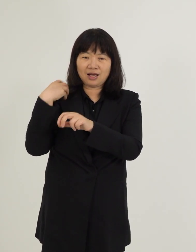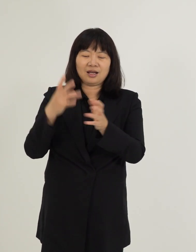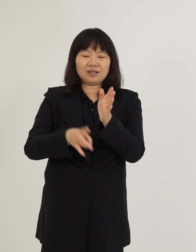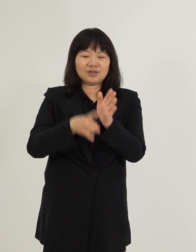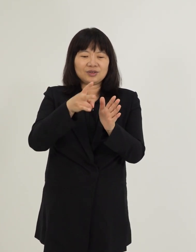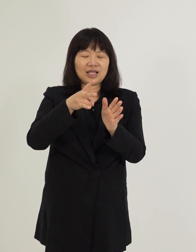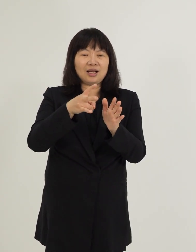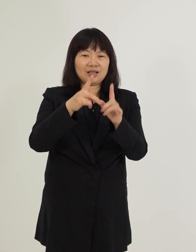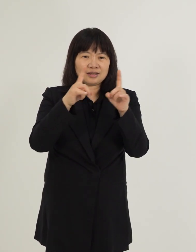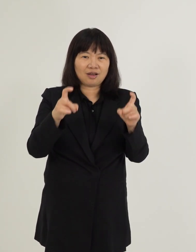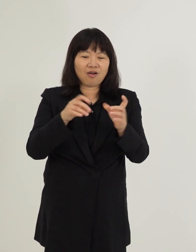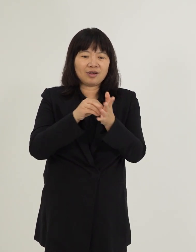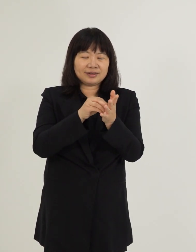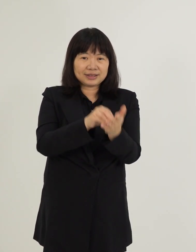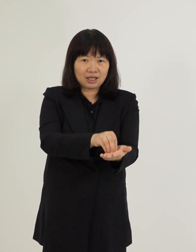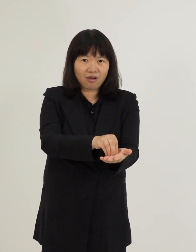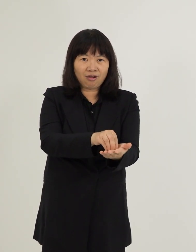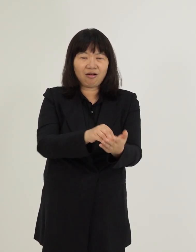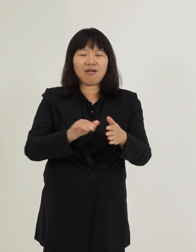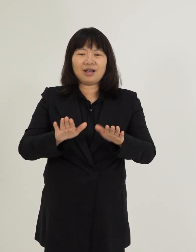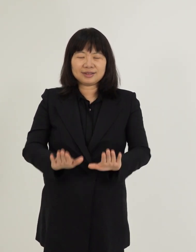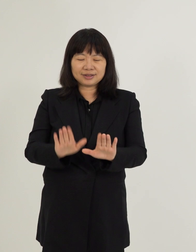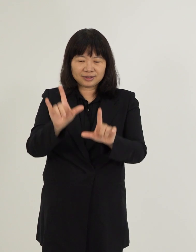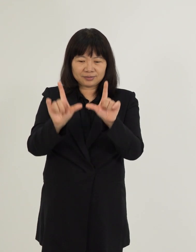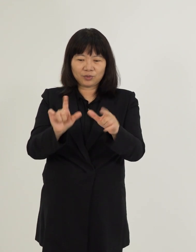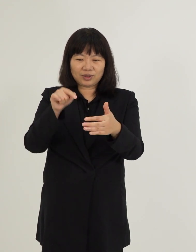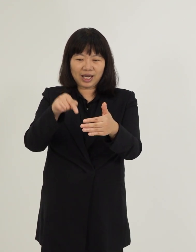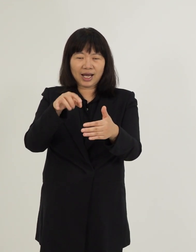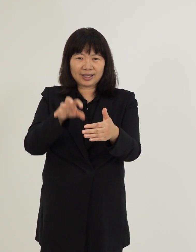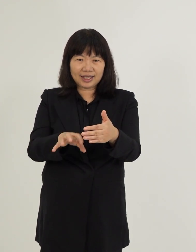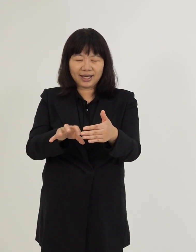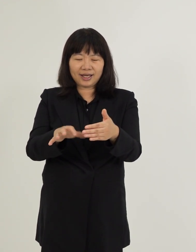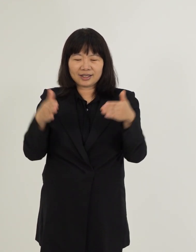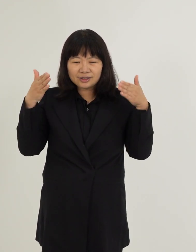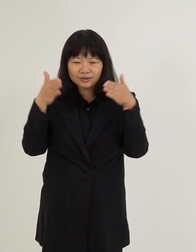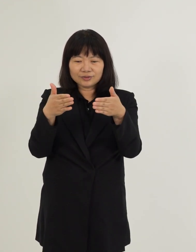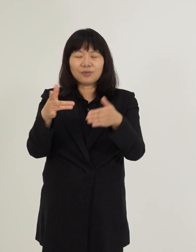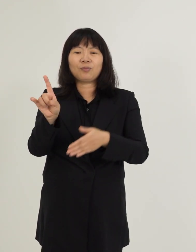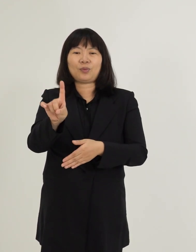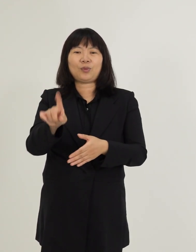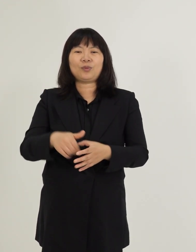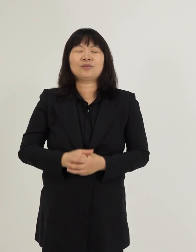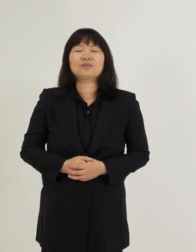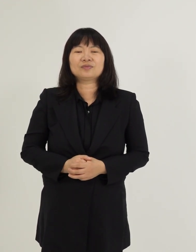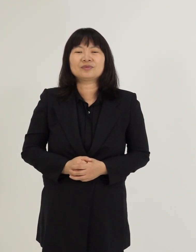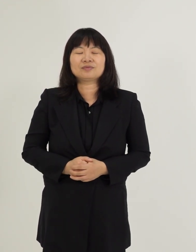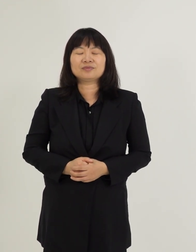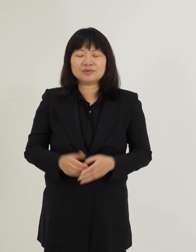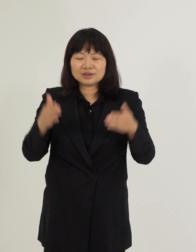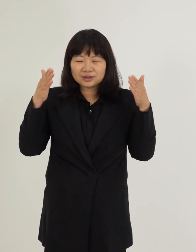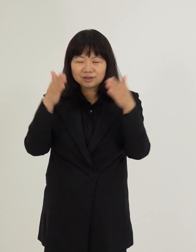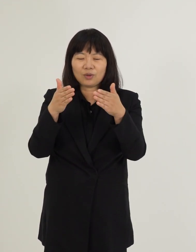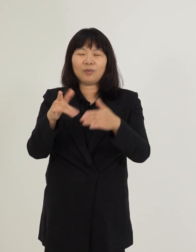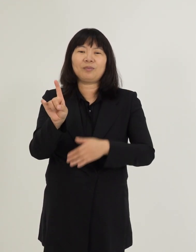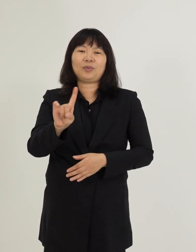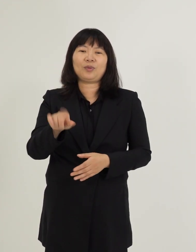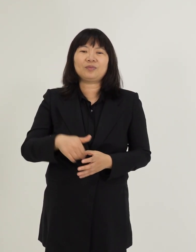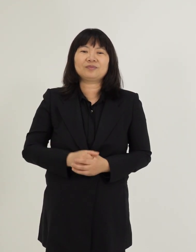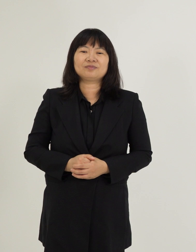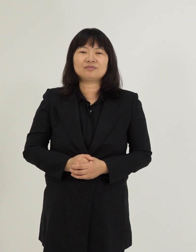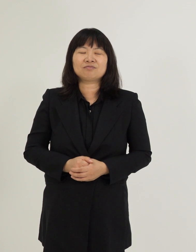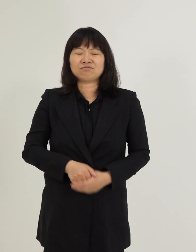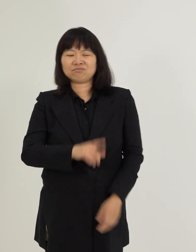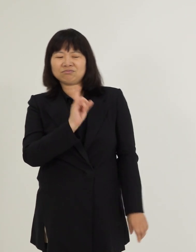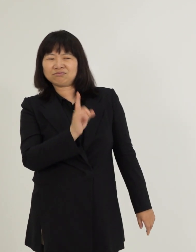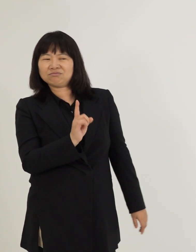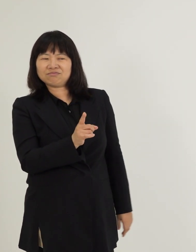예루살렘 성에 입성하시는 이 모습 속에서 초점이 뭐예요? 초점이 뭐